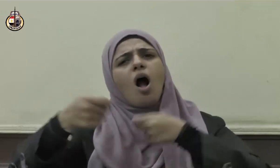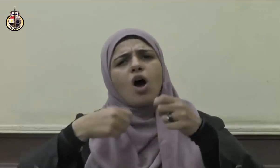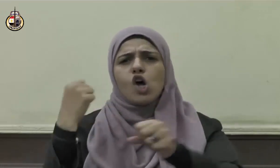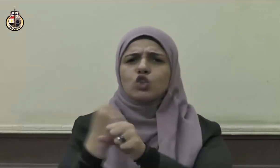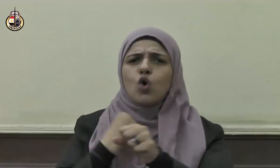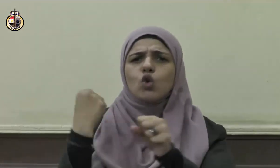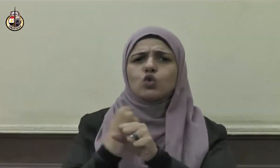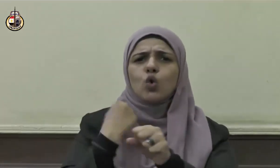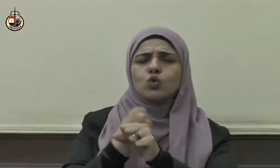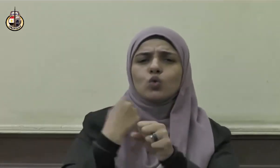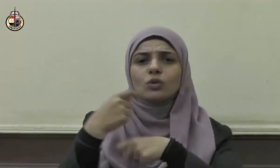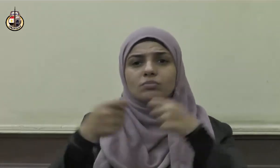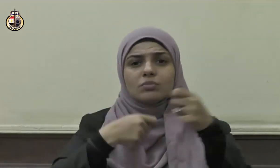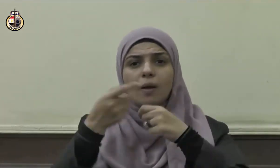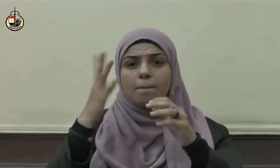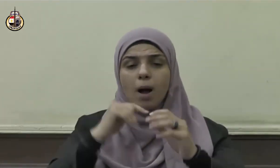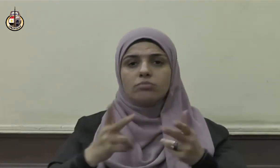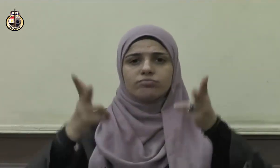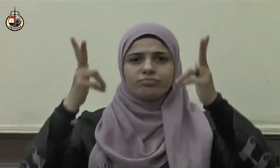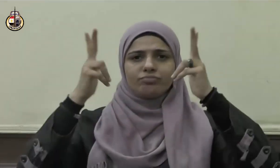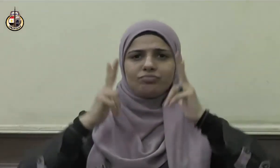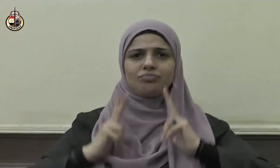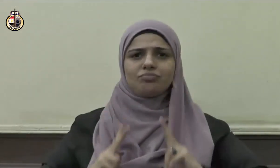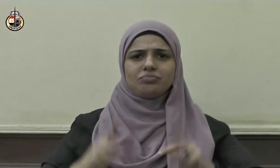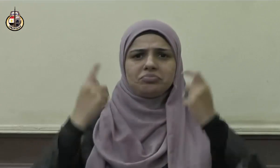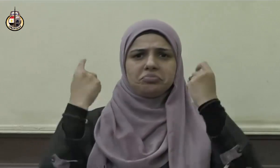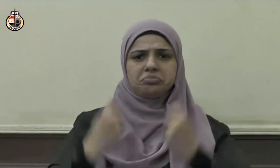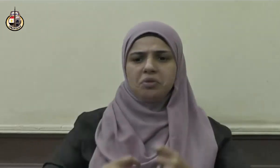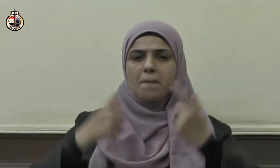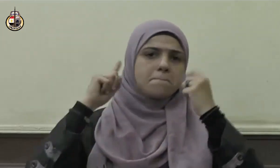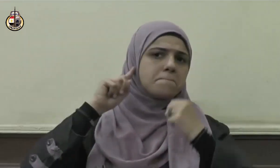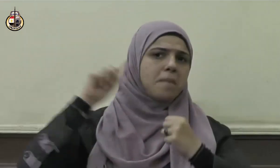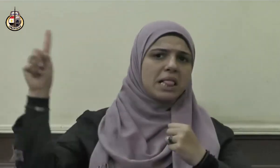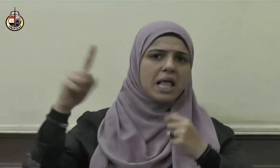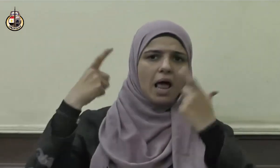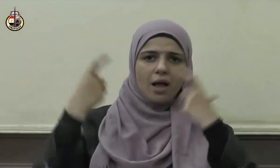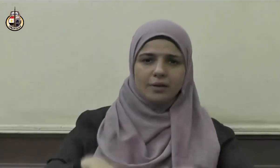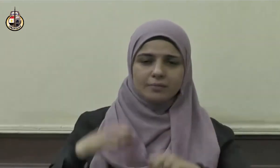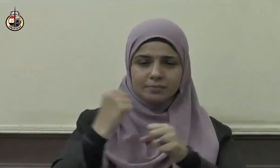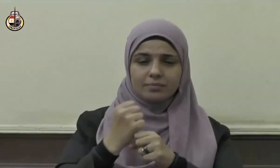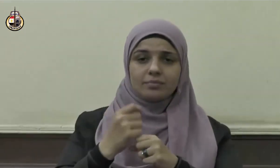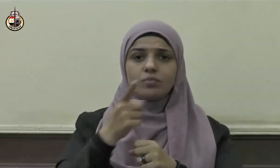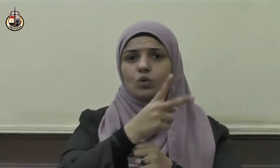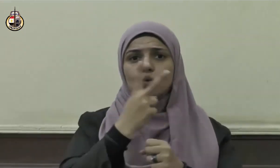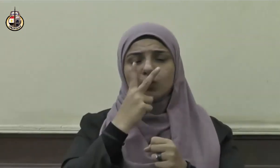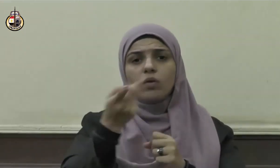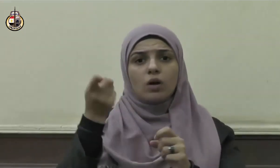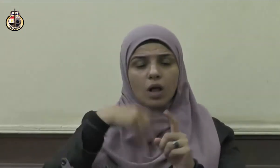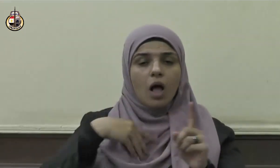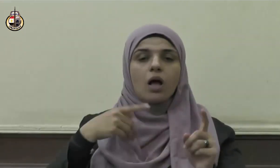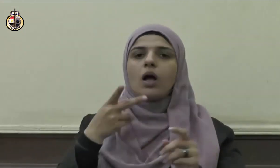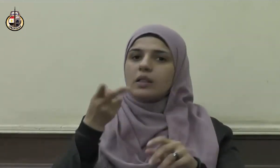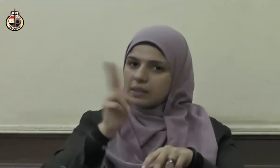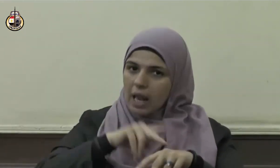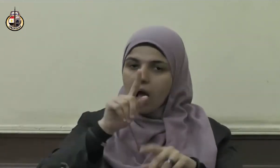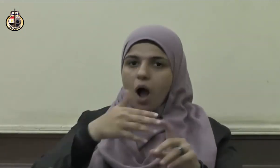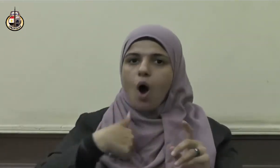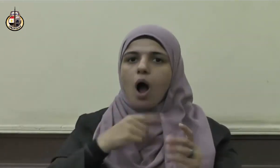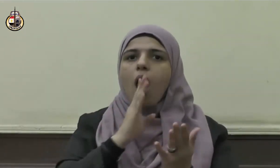حتى صار من أغنى أغنياء المدينة. ومنها الرجوع للحق، لقد كان